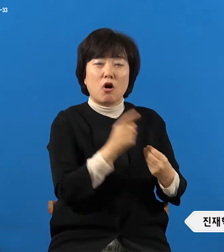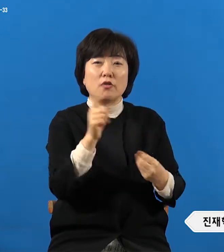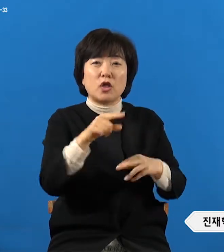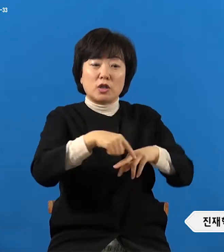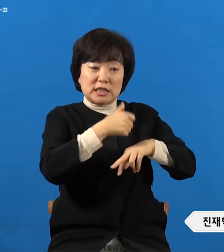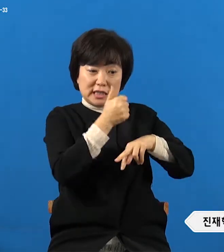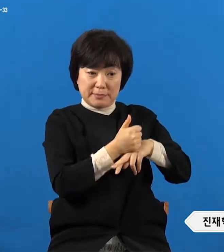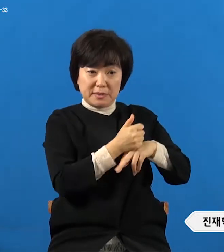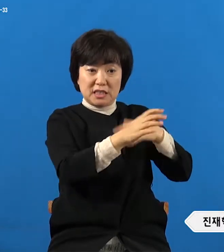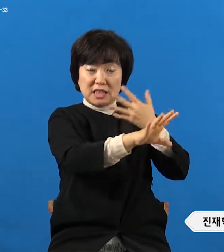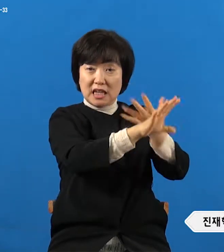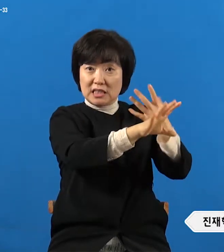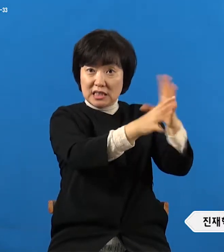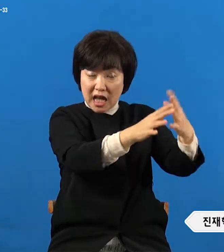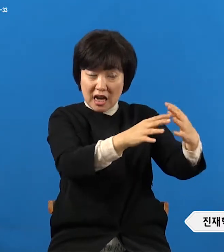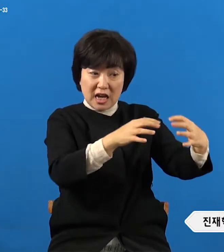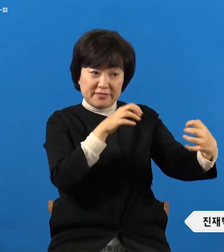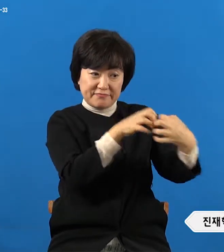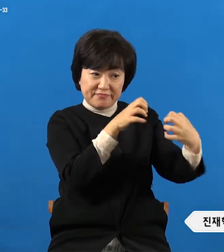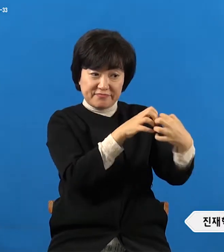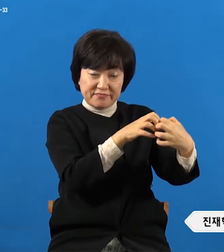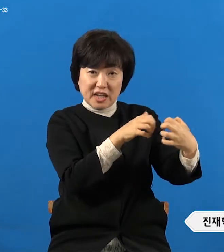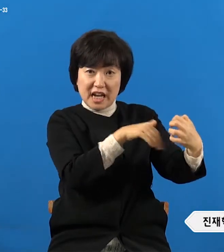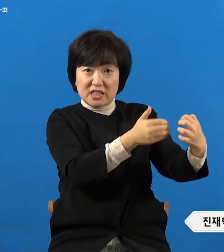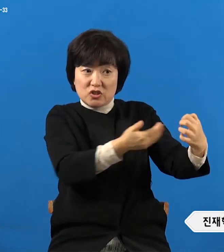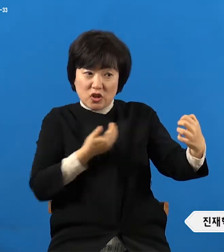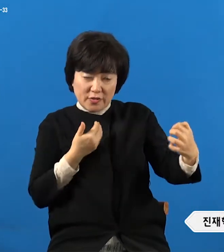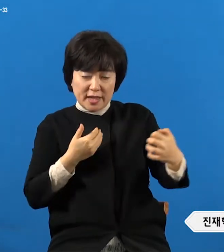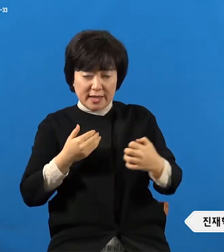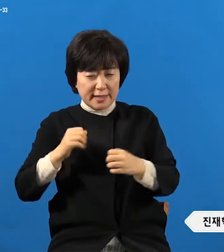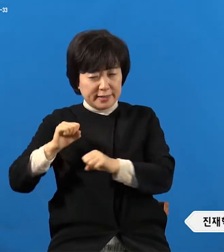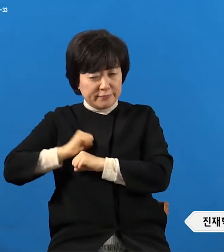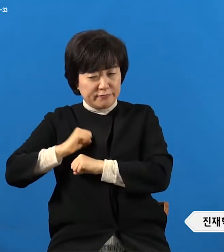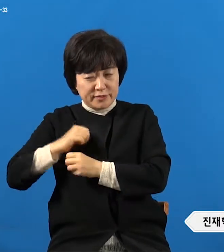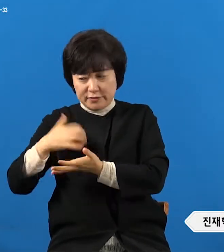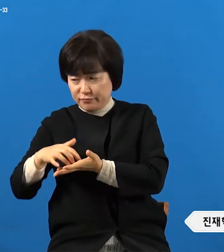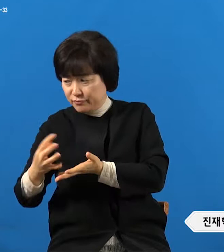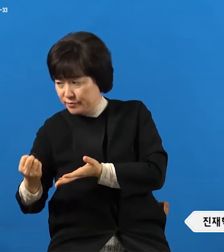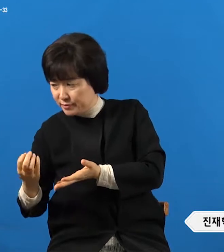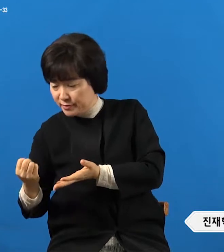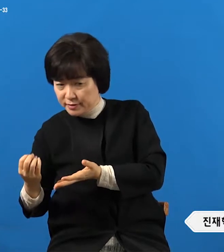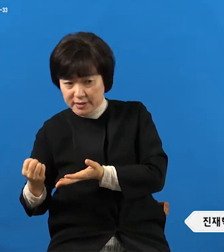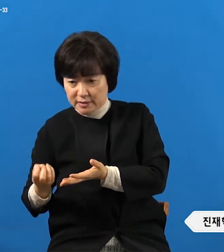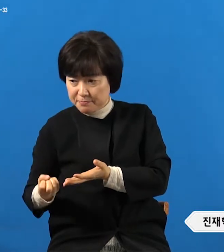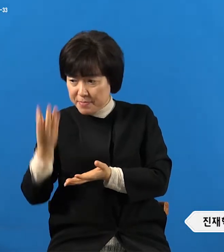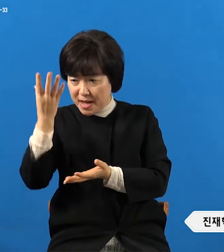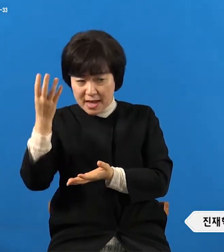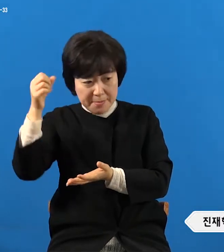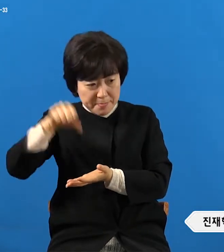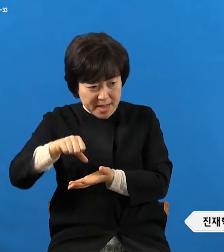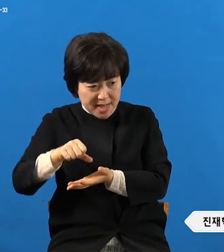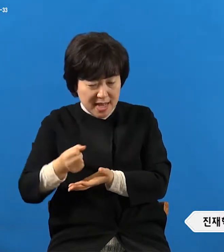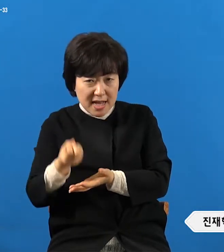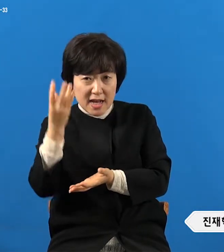임금이 다른 나라와 싸우러 갈 때 군사의 숫자를 보면서 싸워서 이길 것인가 아니면